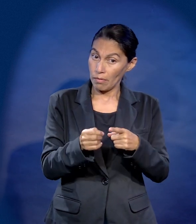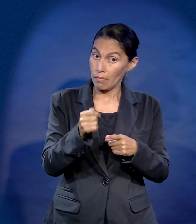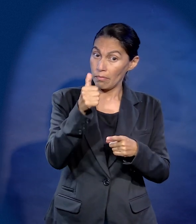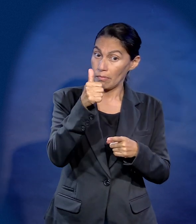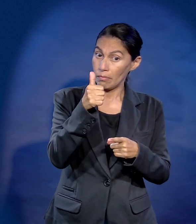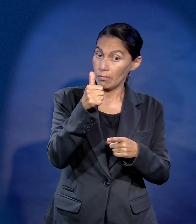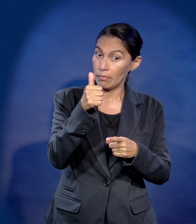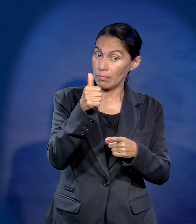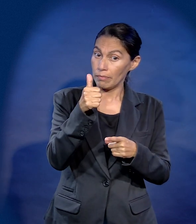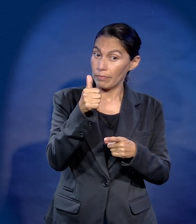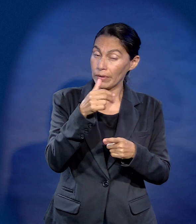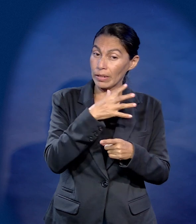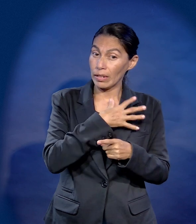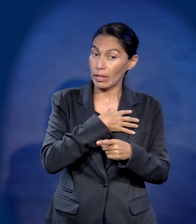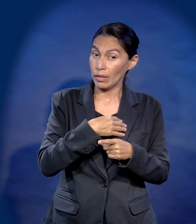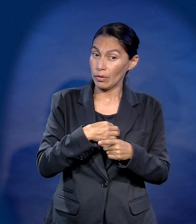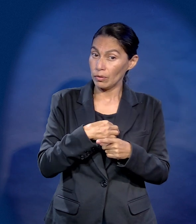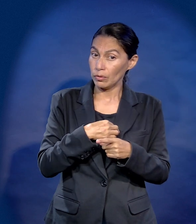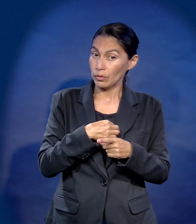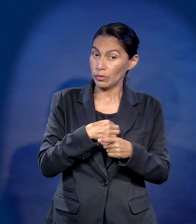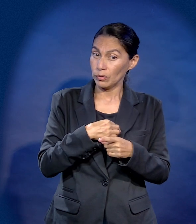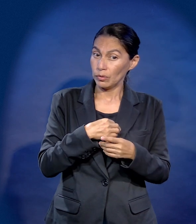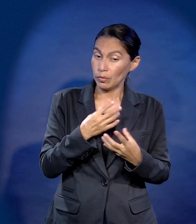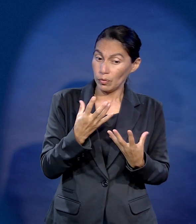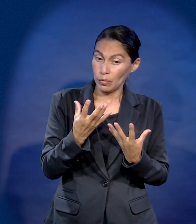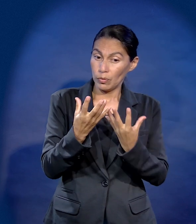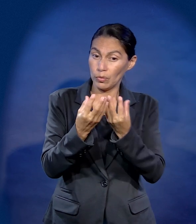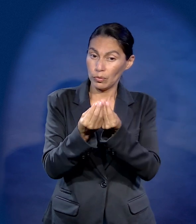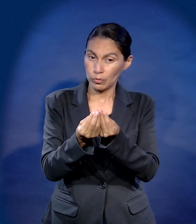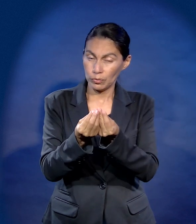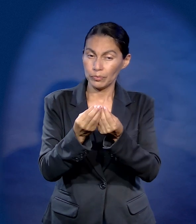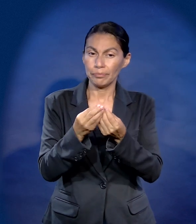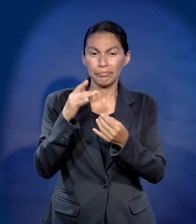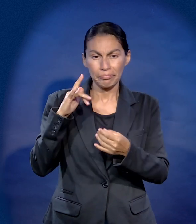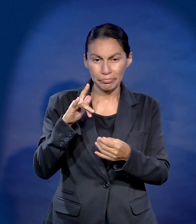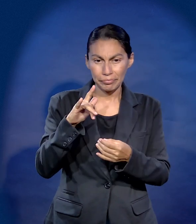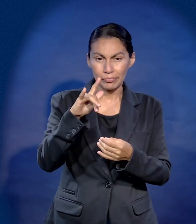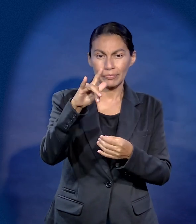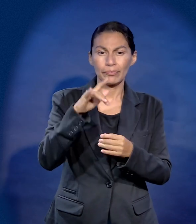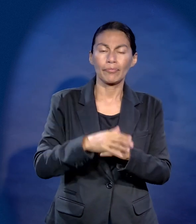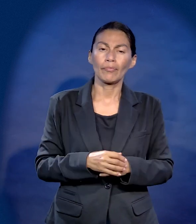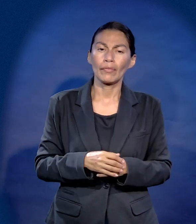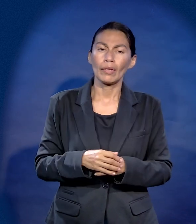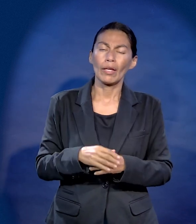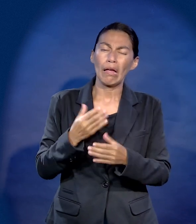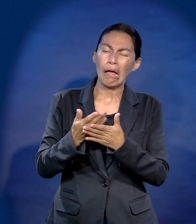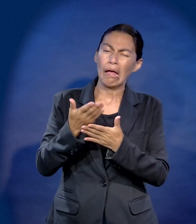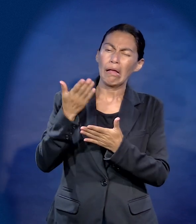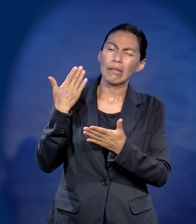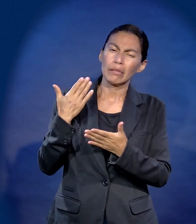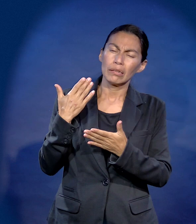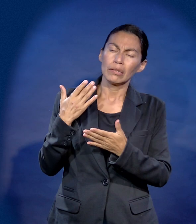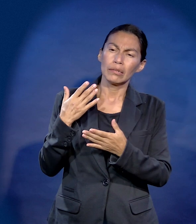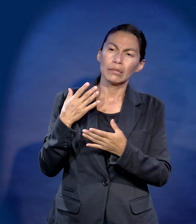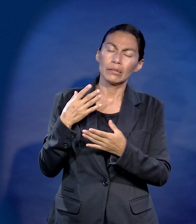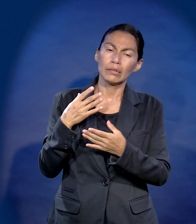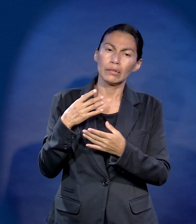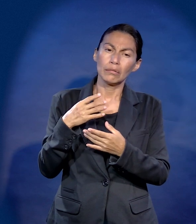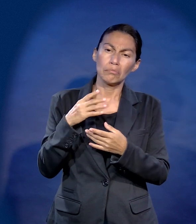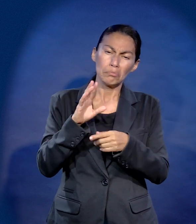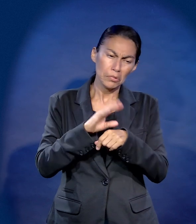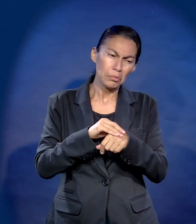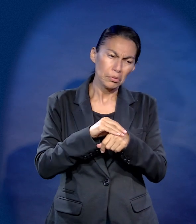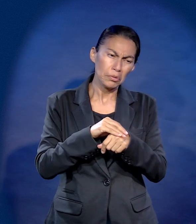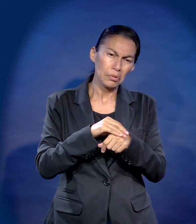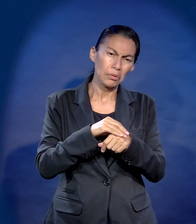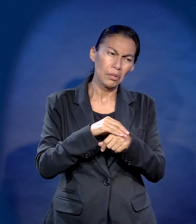Kudrinsky porque es la primera vez que sus hijos viajan con él fuera de Rusia. La aerolínea permitía en ese tiempo a